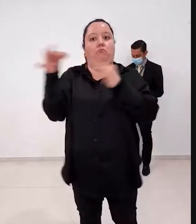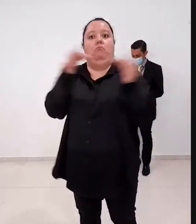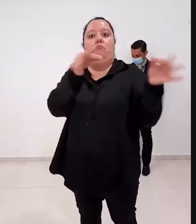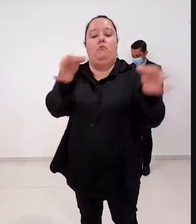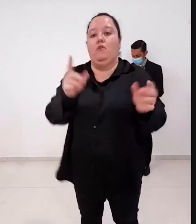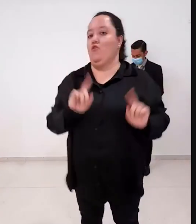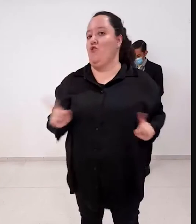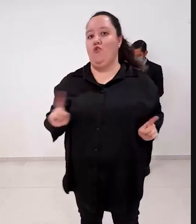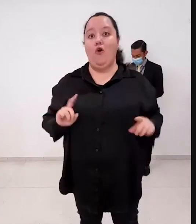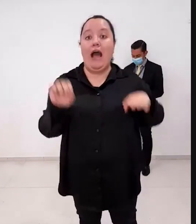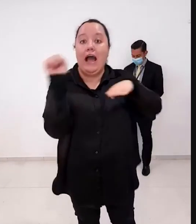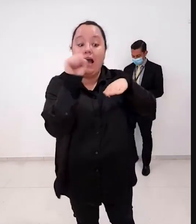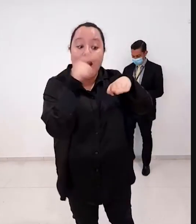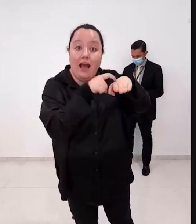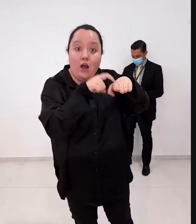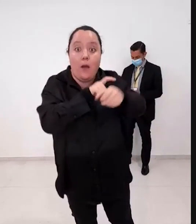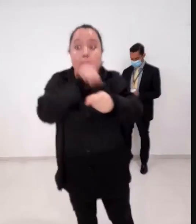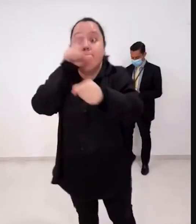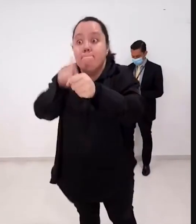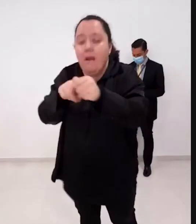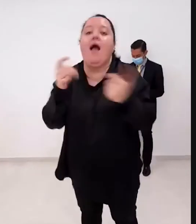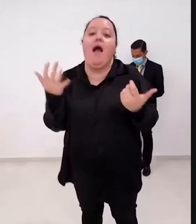está previamente